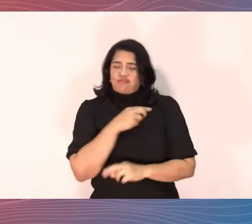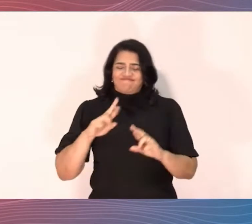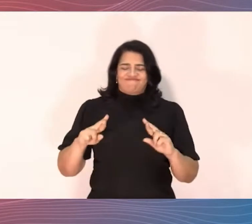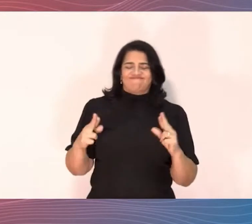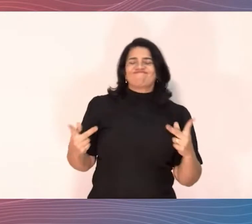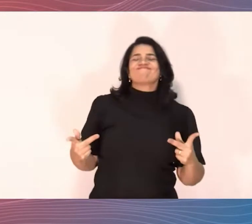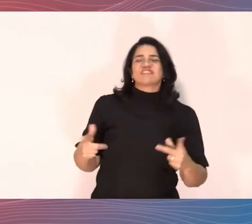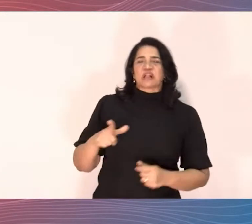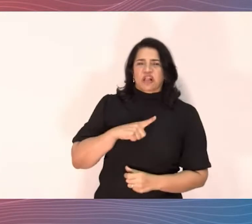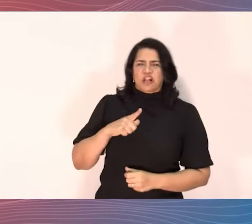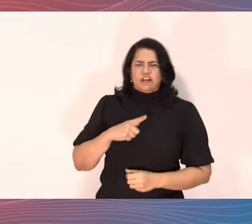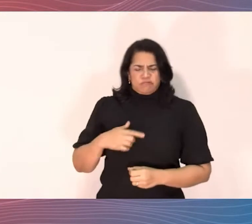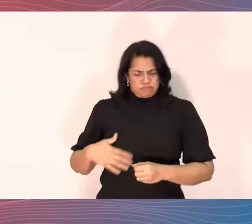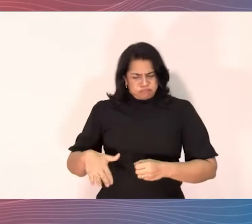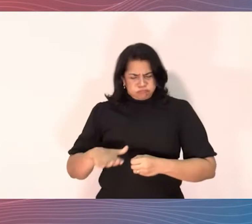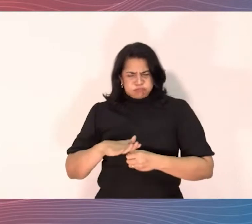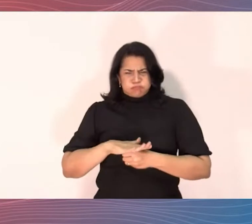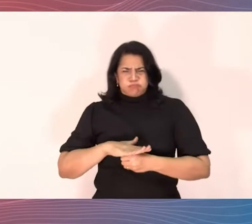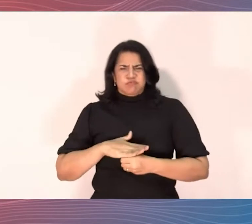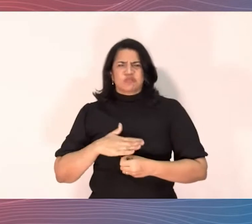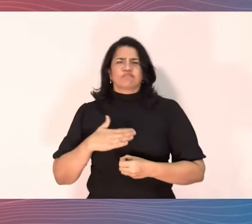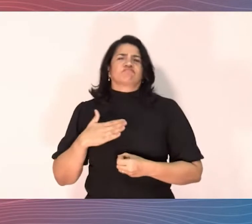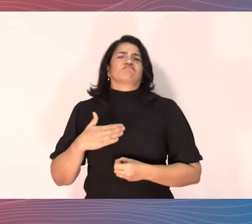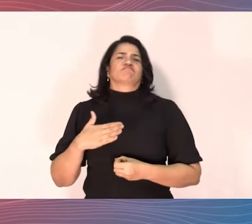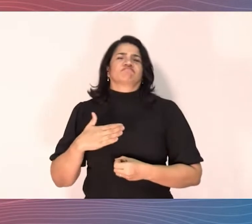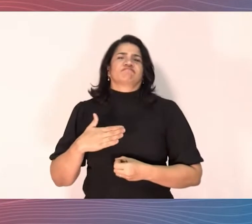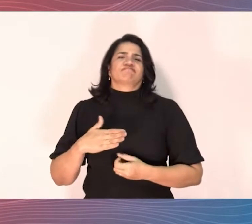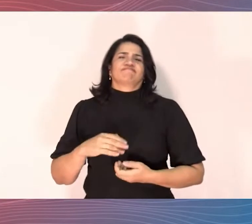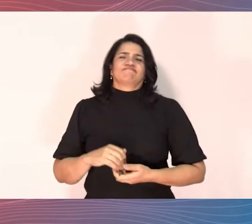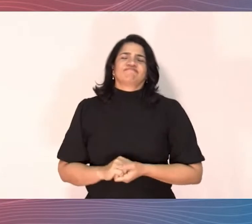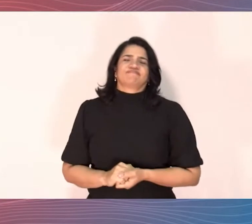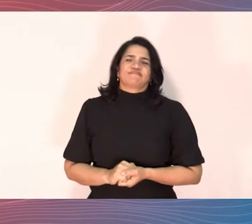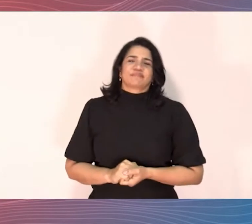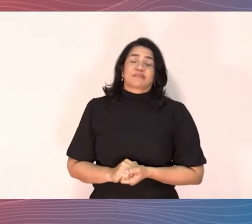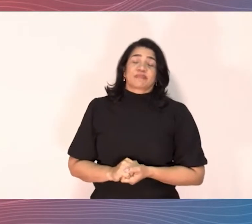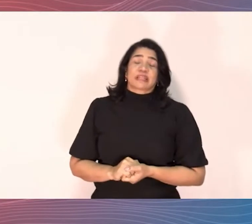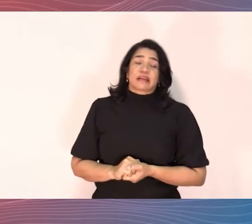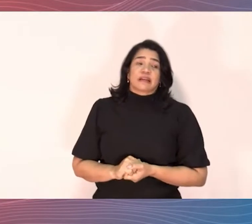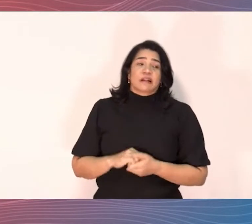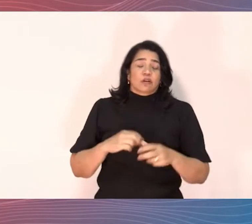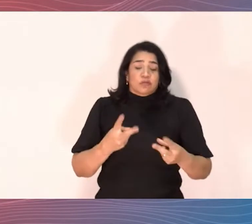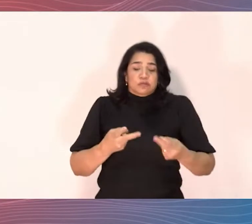Nós pulamos porque nós vimos coisas sobrenaturais acontecendo conosco.